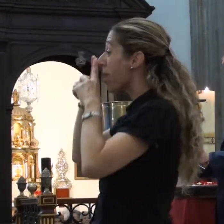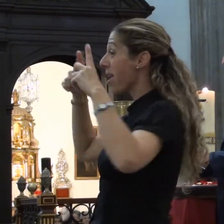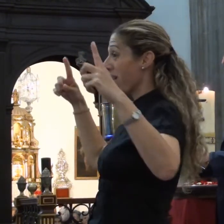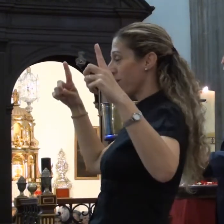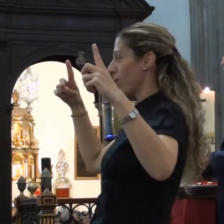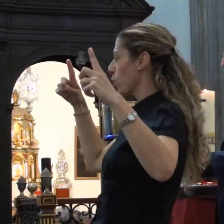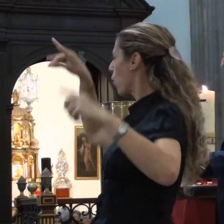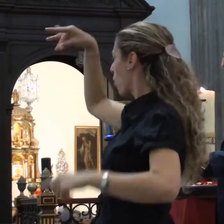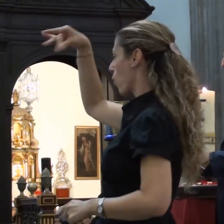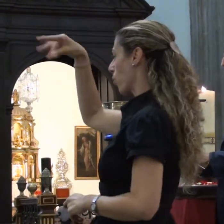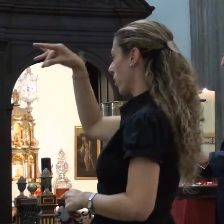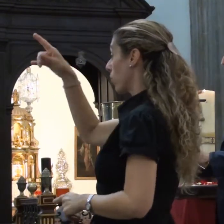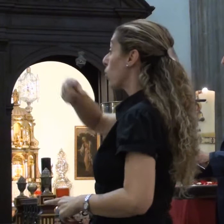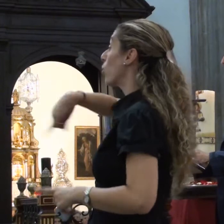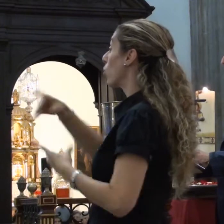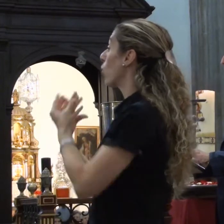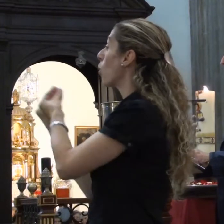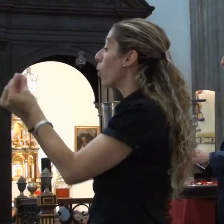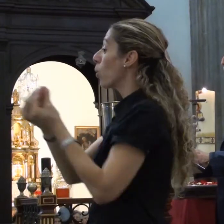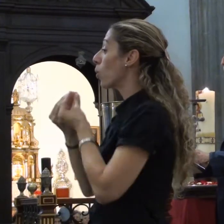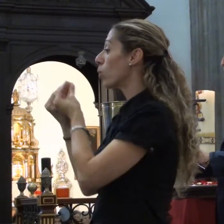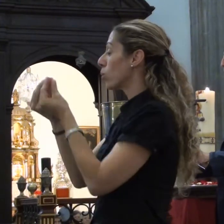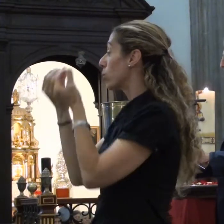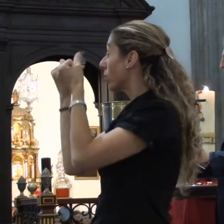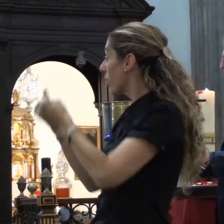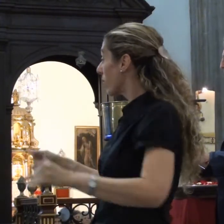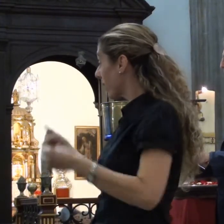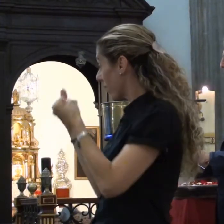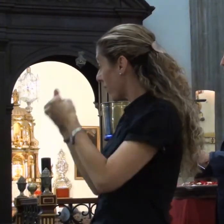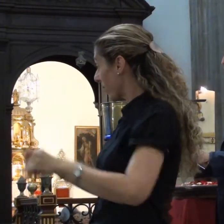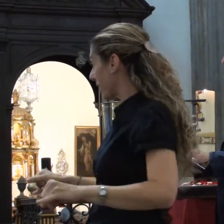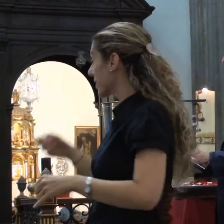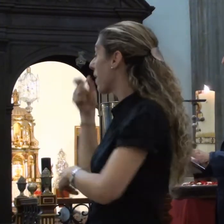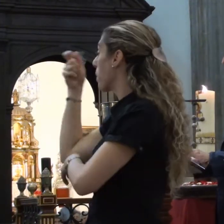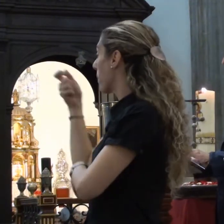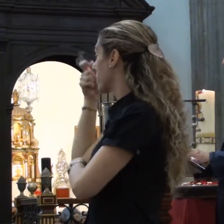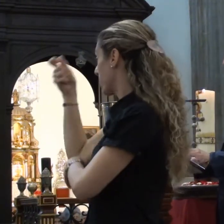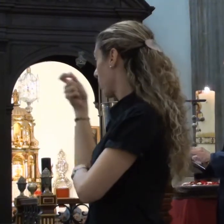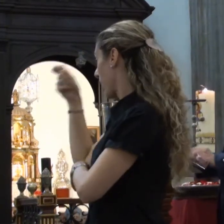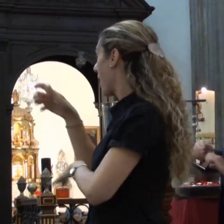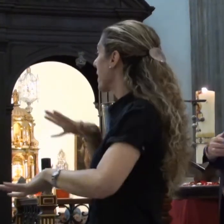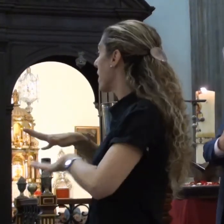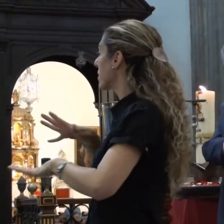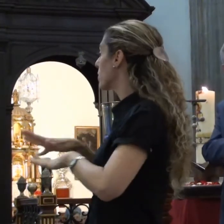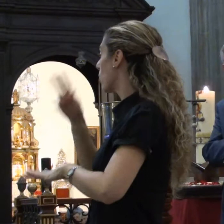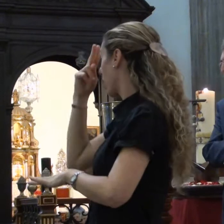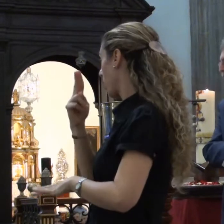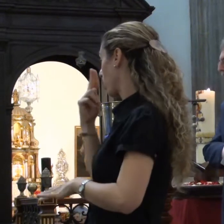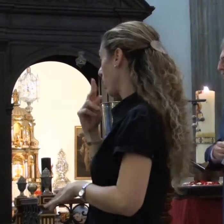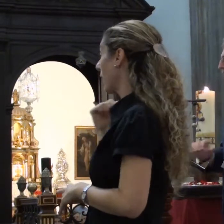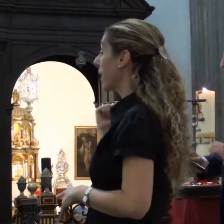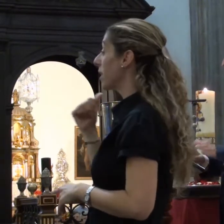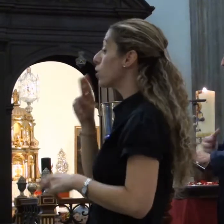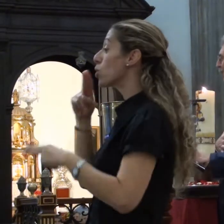en el que junto vamos a celebrar el Día del amor y de la acción católica Susi